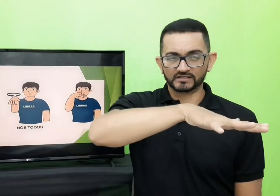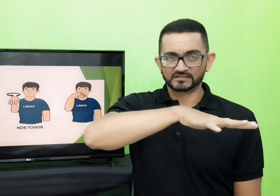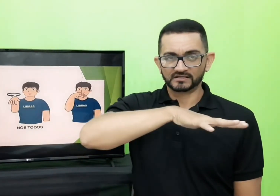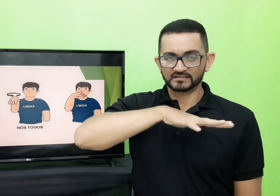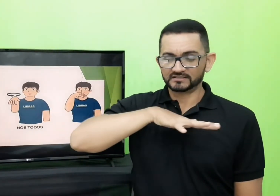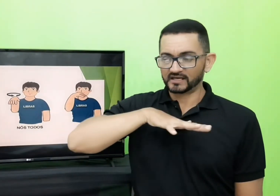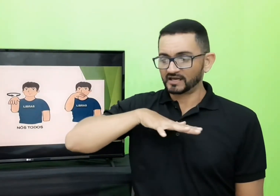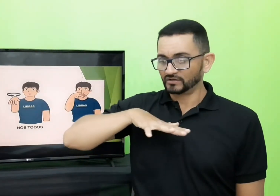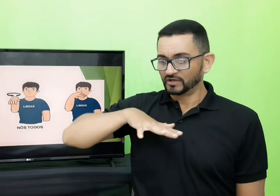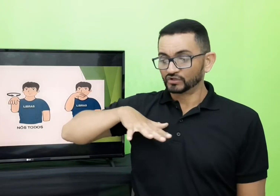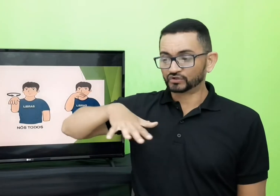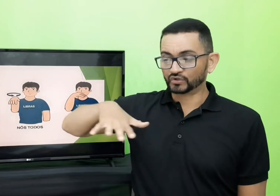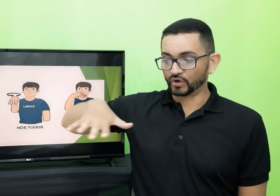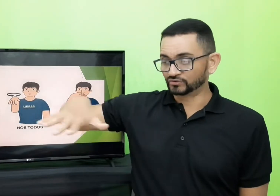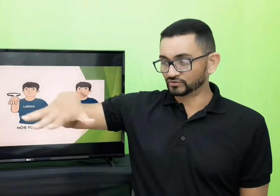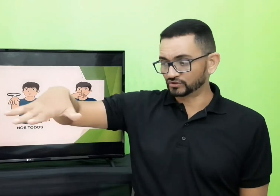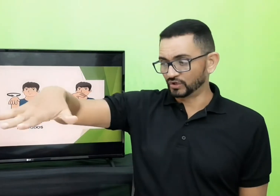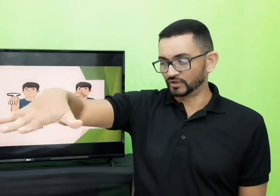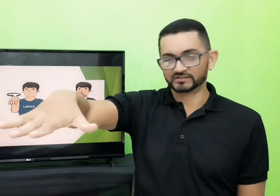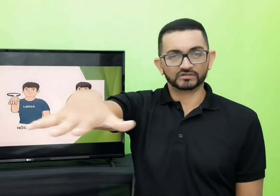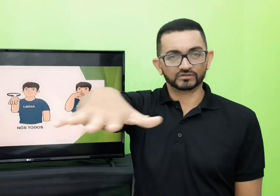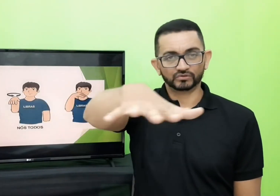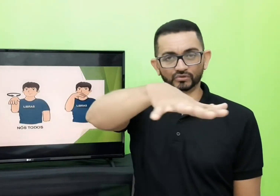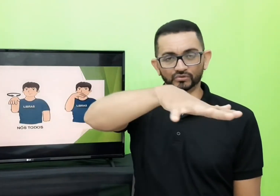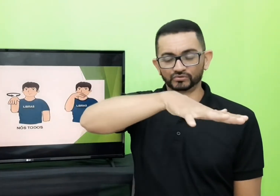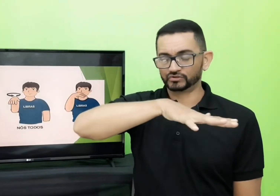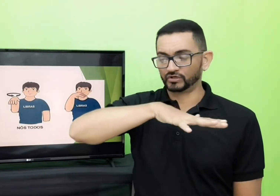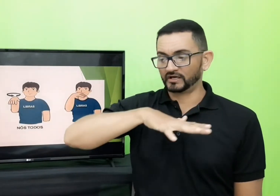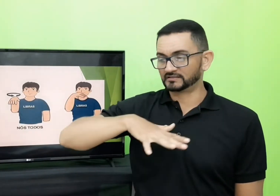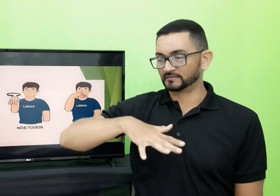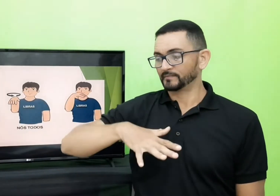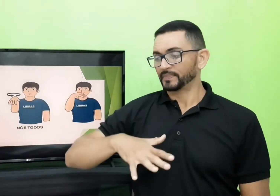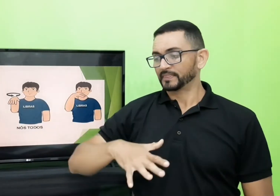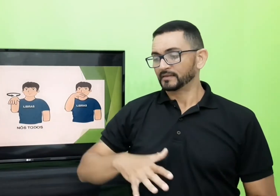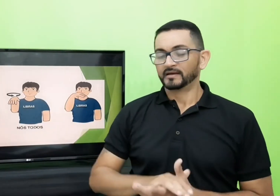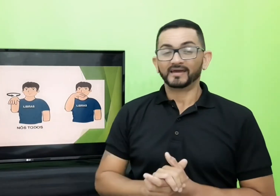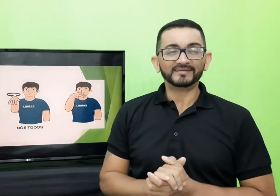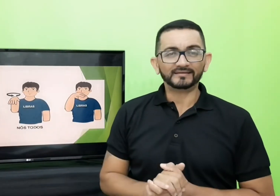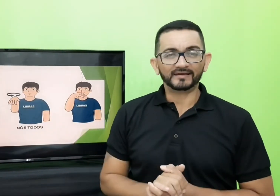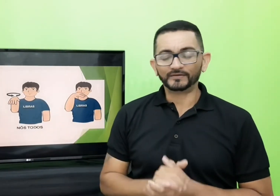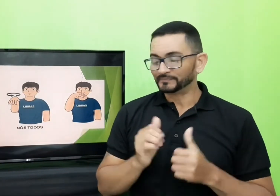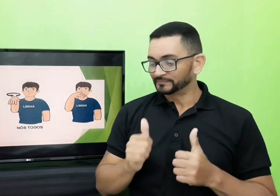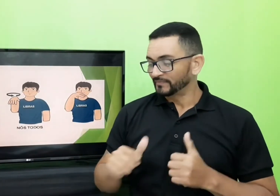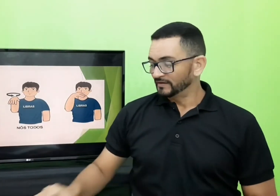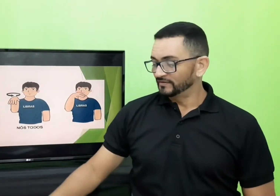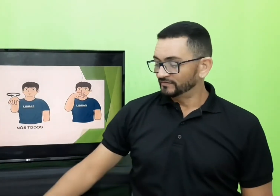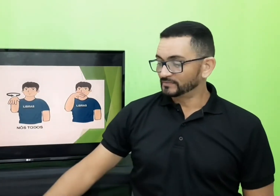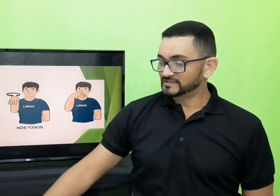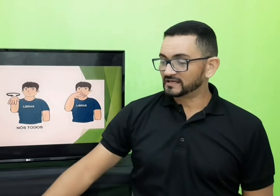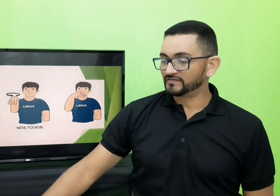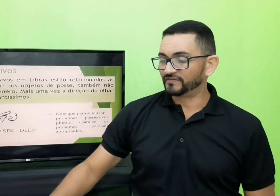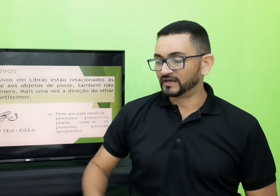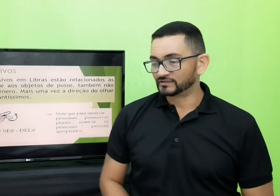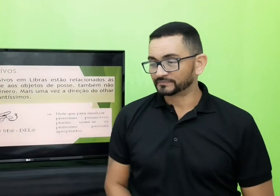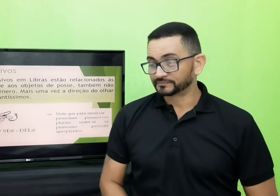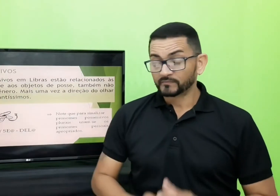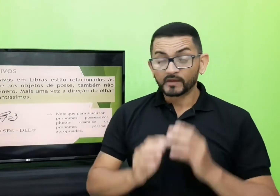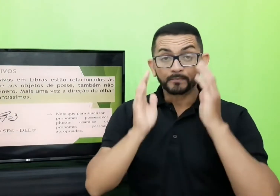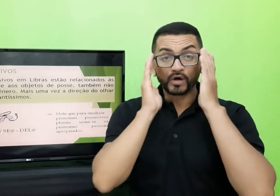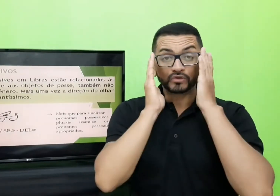Nós. Certo? Todos nós. Todos nós. Entenderam? Vamos seguir em frente.